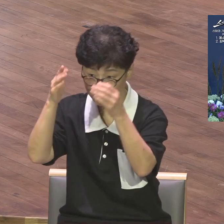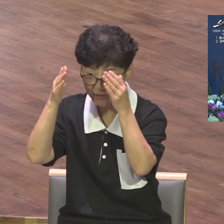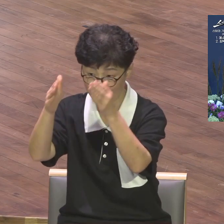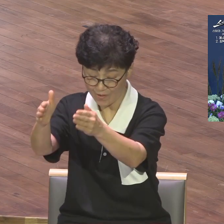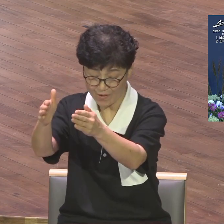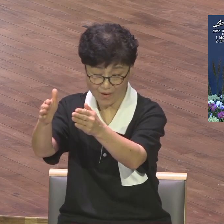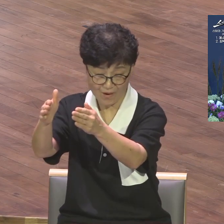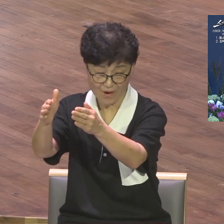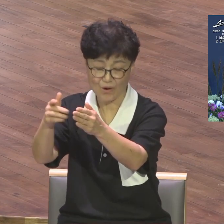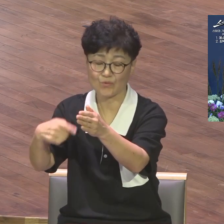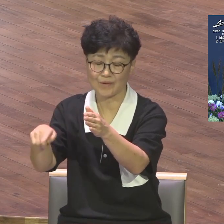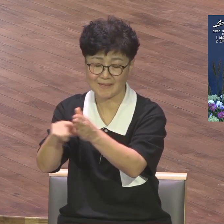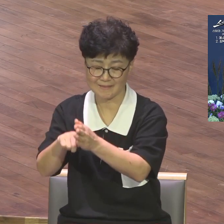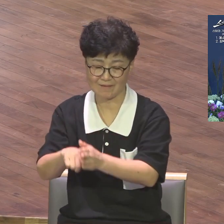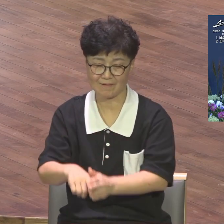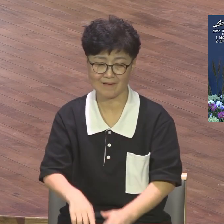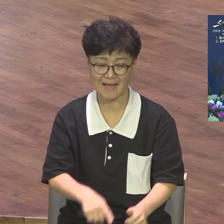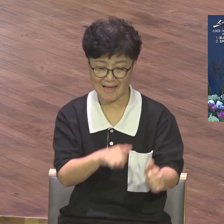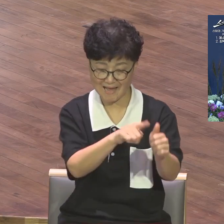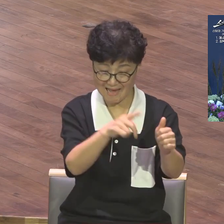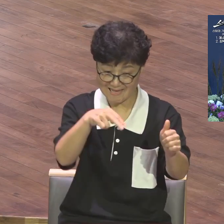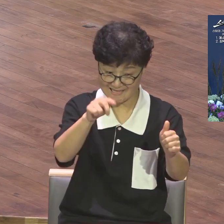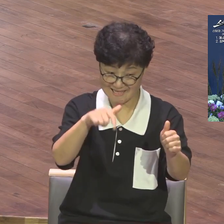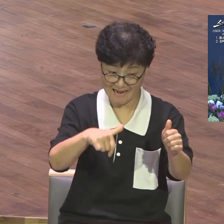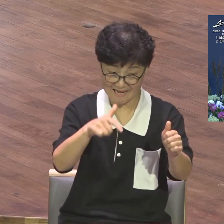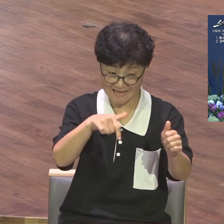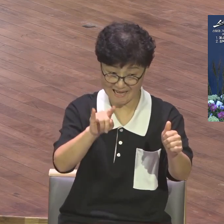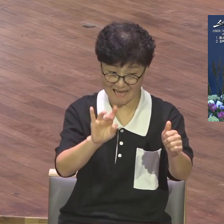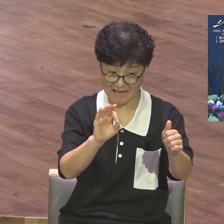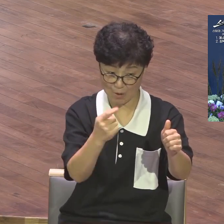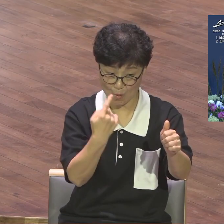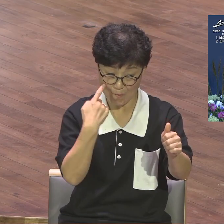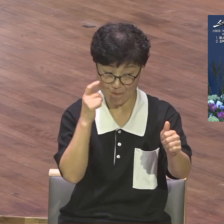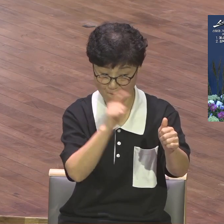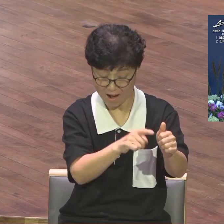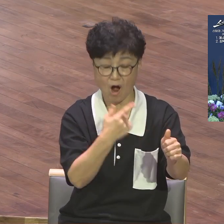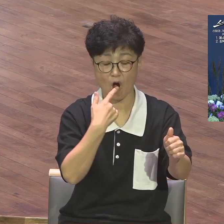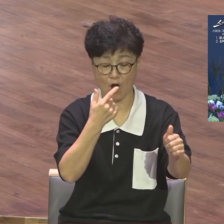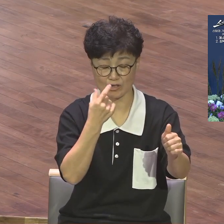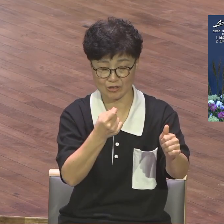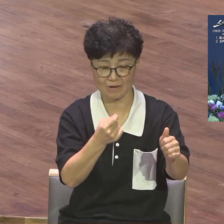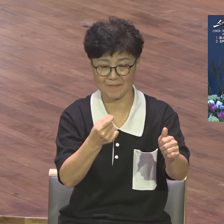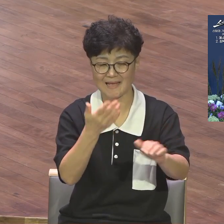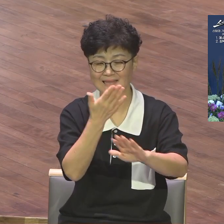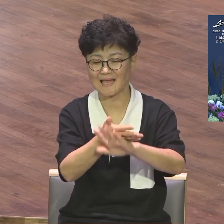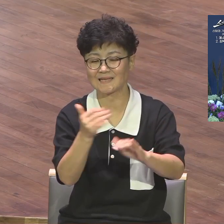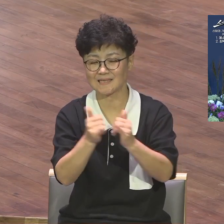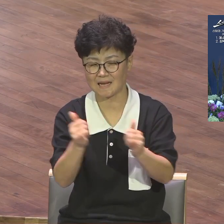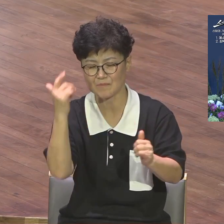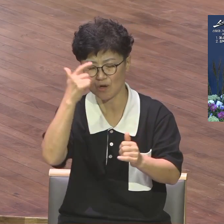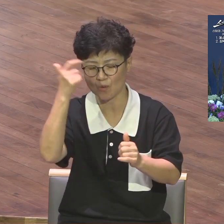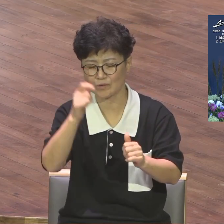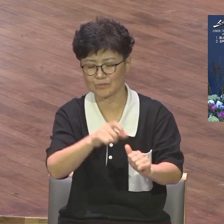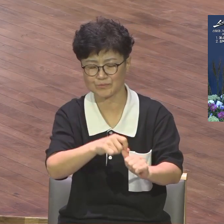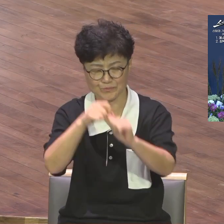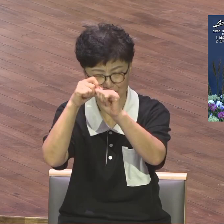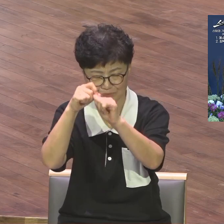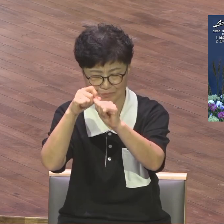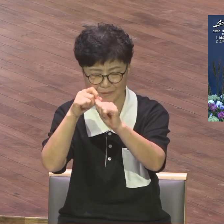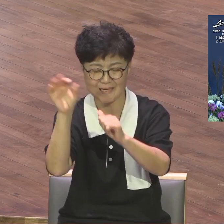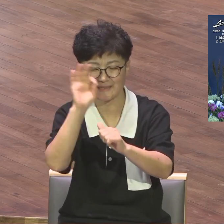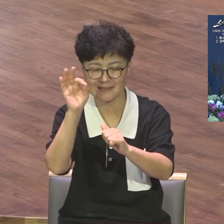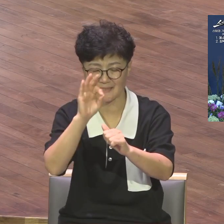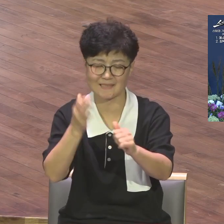역시 또 다른 삭교를 찾는 응답을 누려나가시기를 바랍니다. 그래서 영육간에 4대 장막터를 마음껏 넓혀나가는